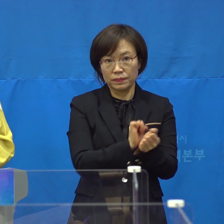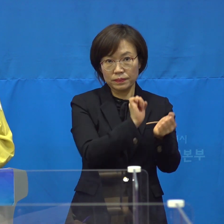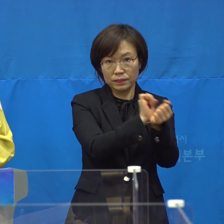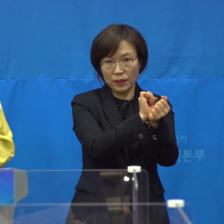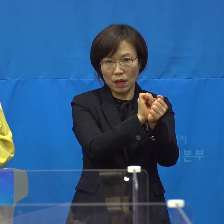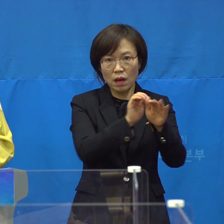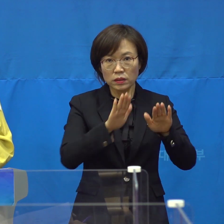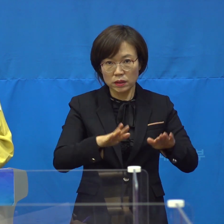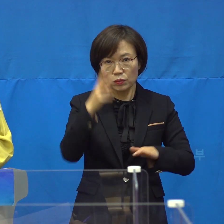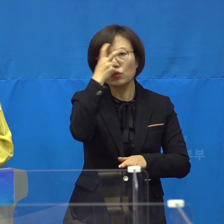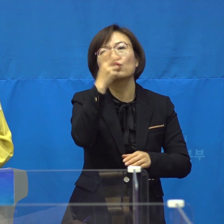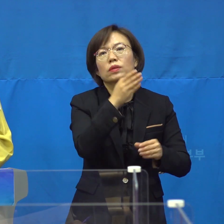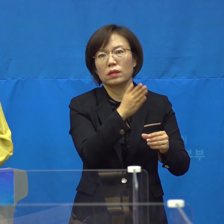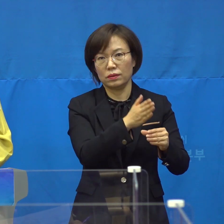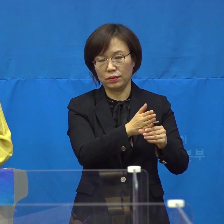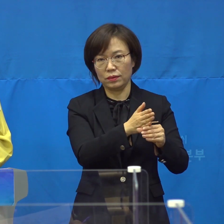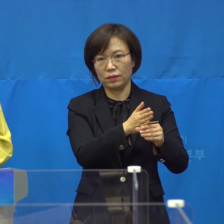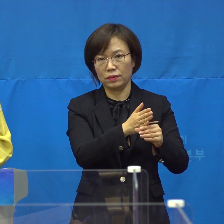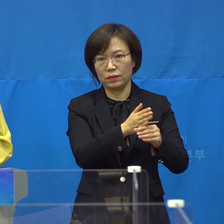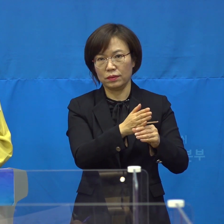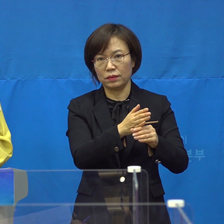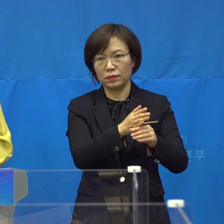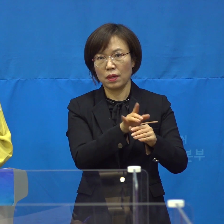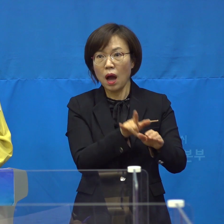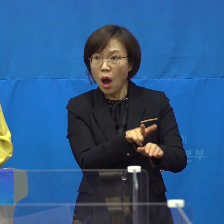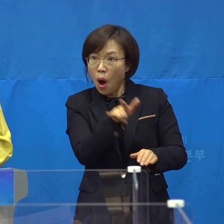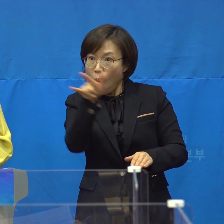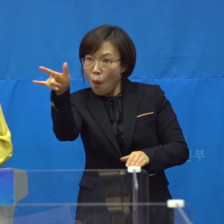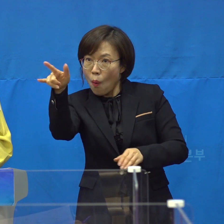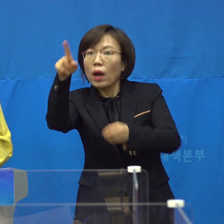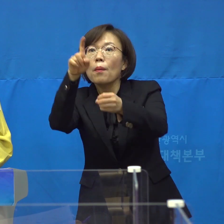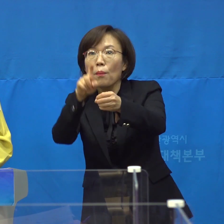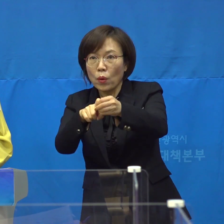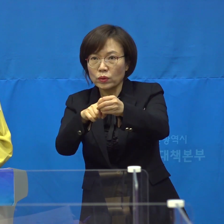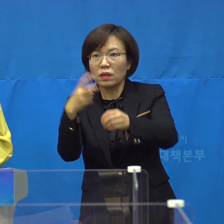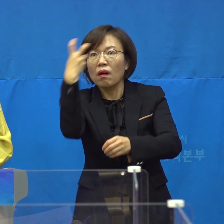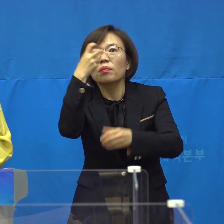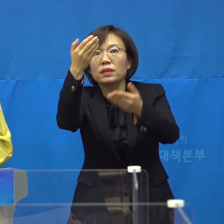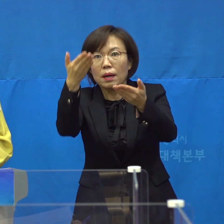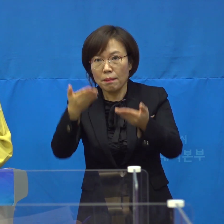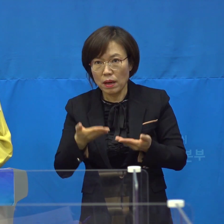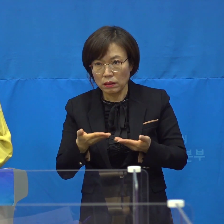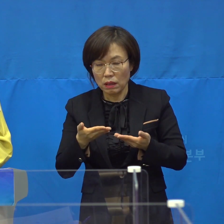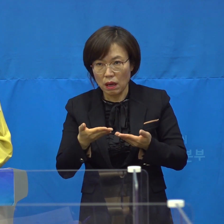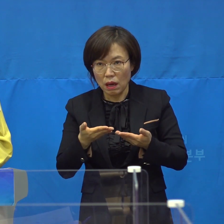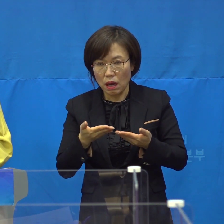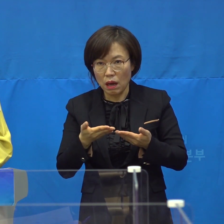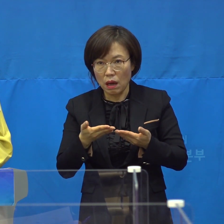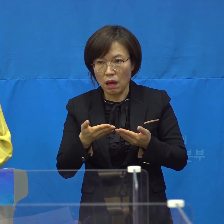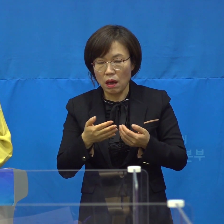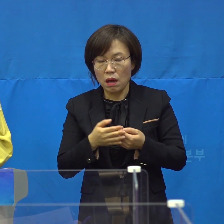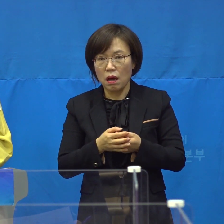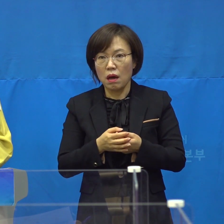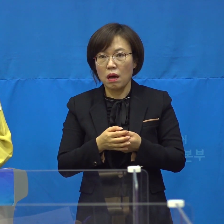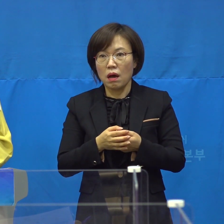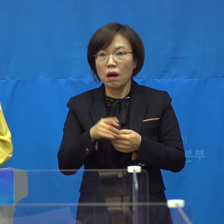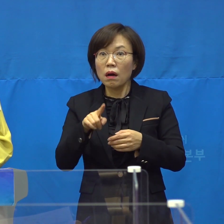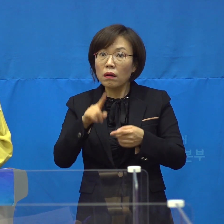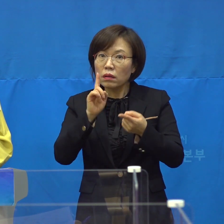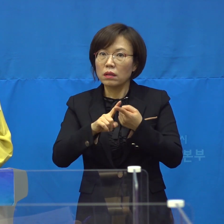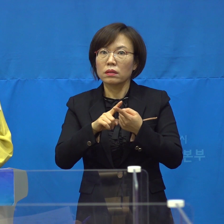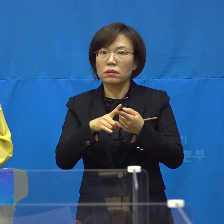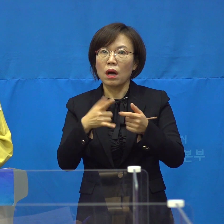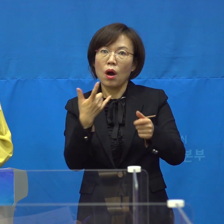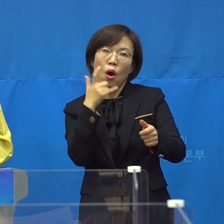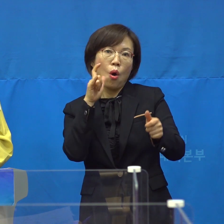감염원은 지금 파악 중에 있고 해외 출국을 위한 검사에서 비급여 검사를 받았는데 여기에서